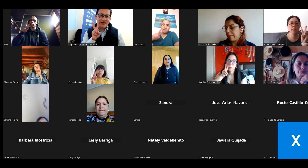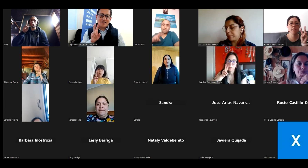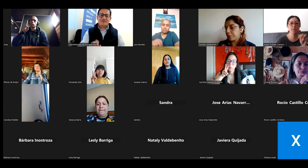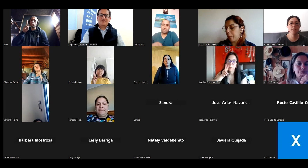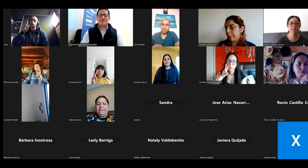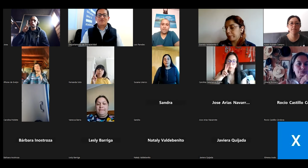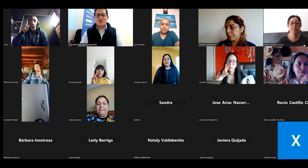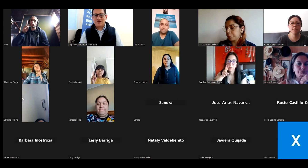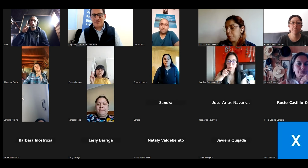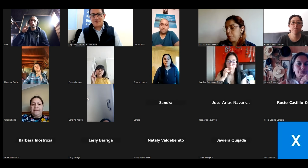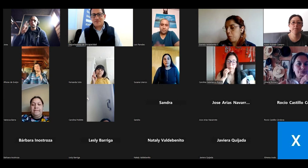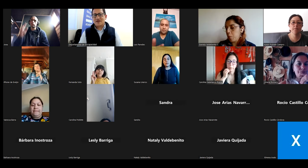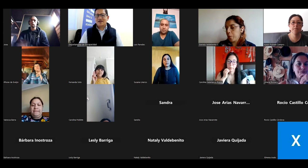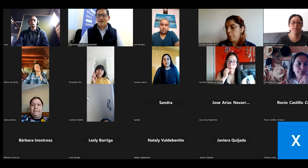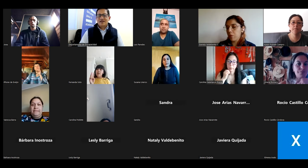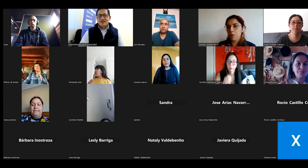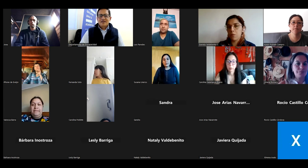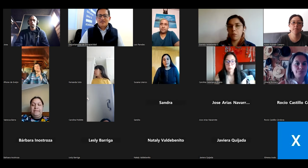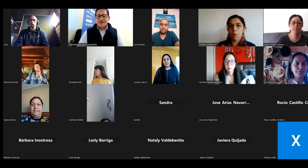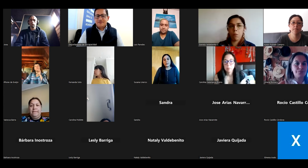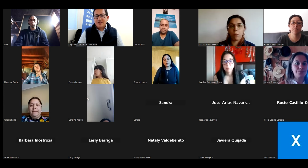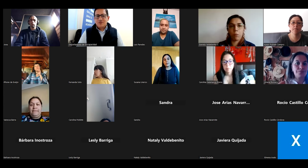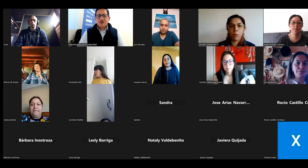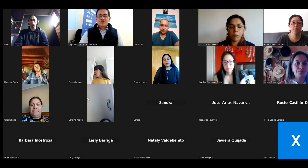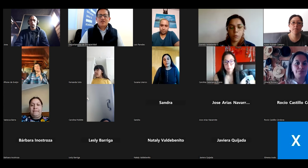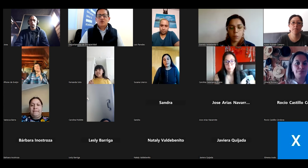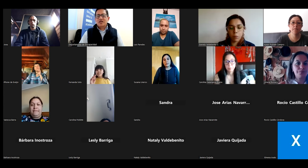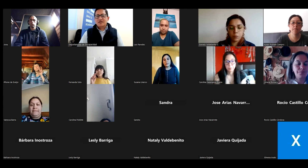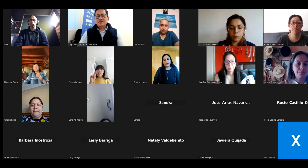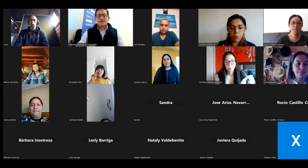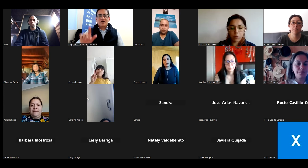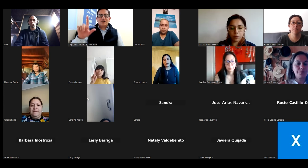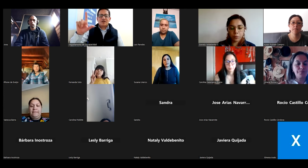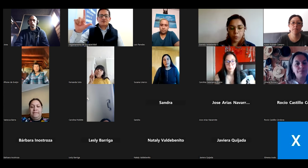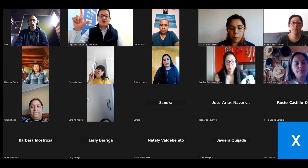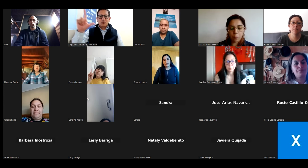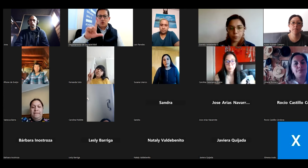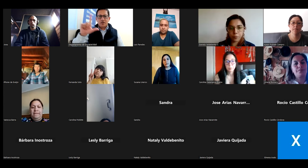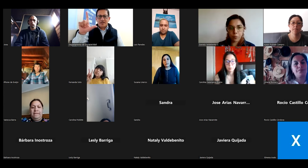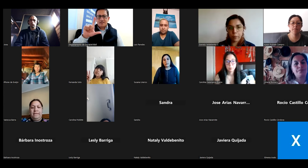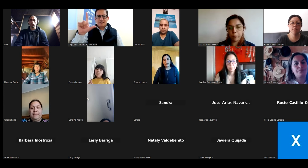Ahí está. Muy bien. Ya. Tenemos entonces lunes. Hagamos el recaso. Lunes,